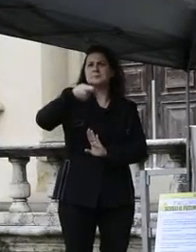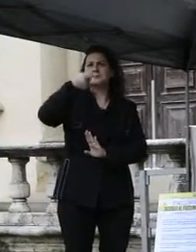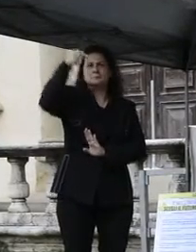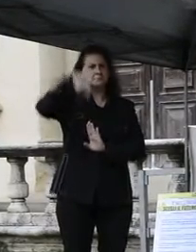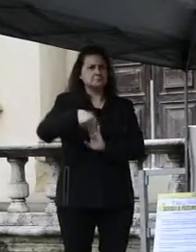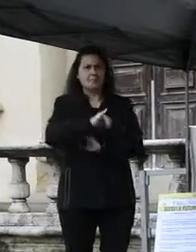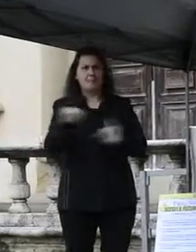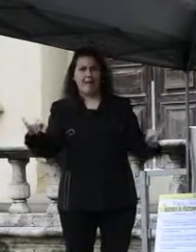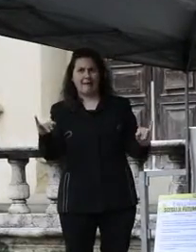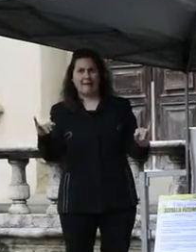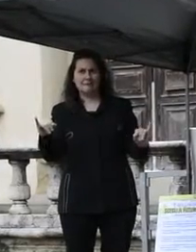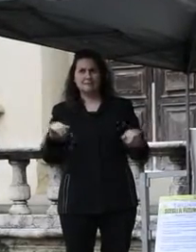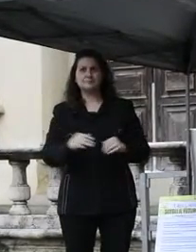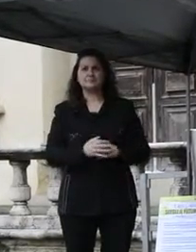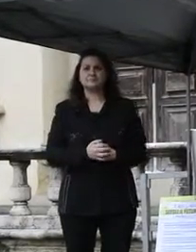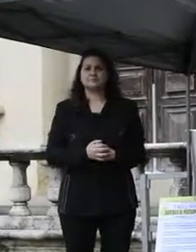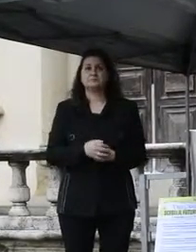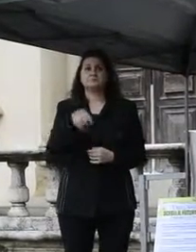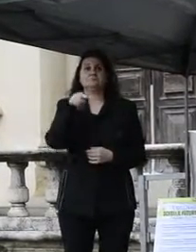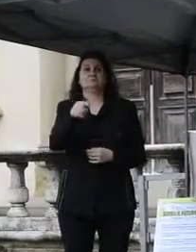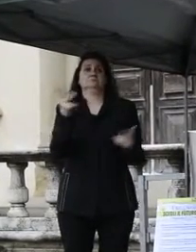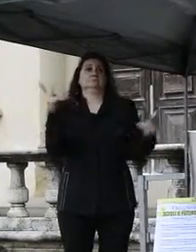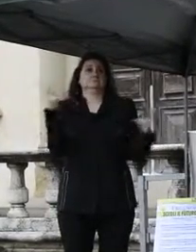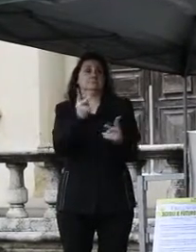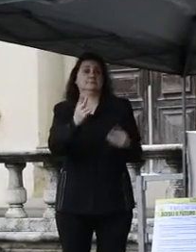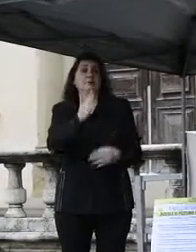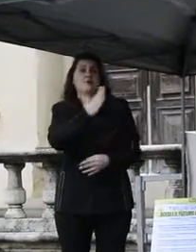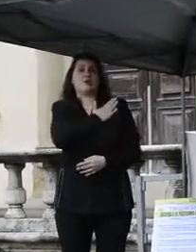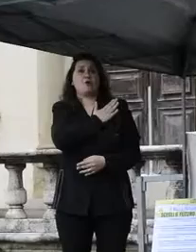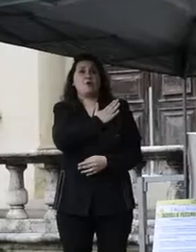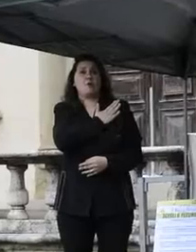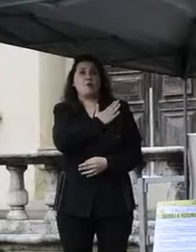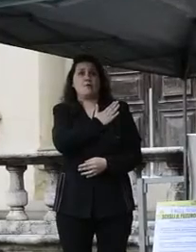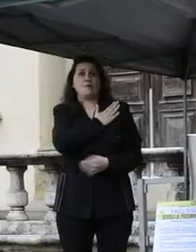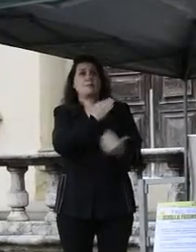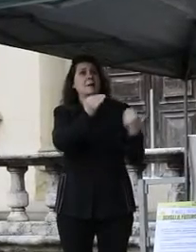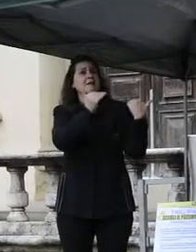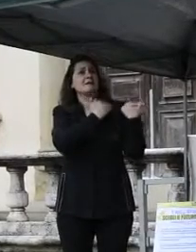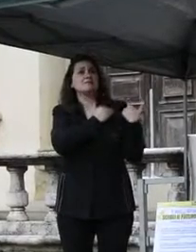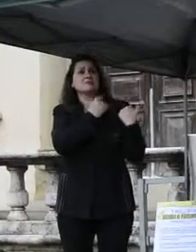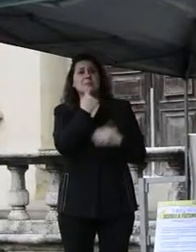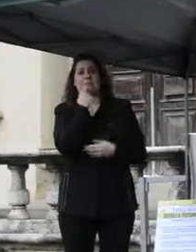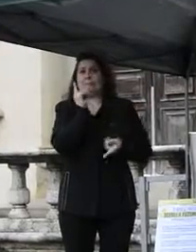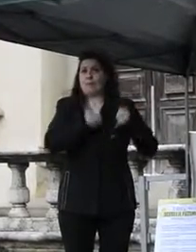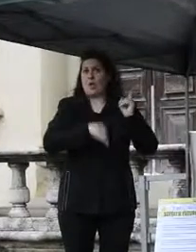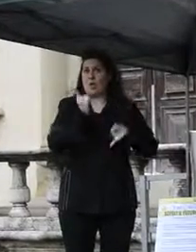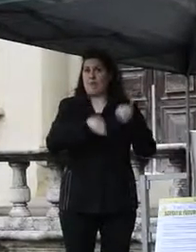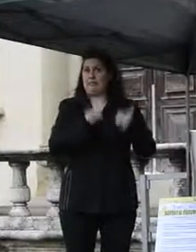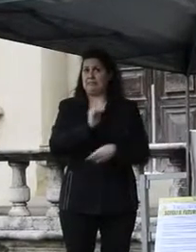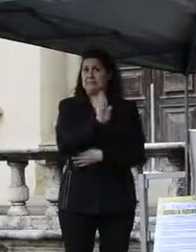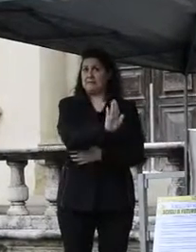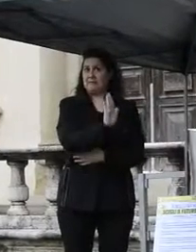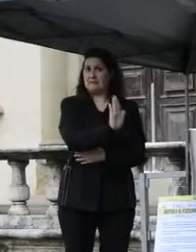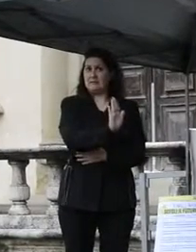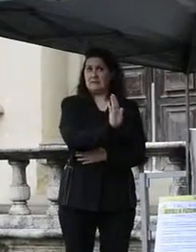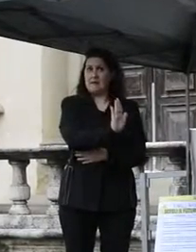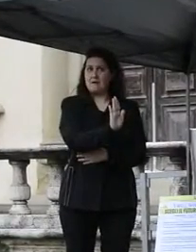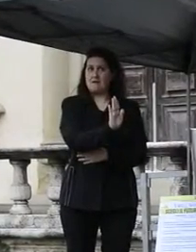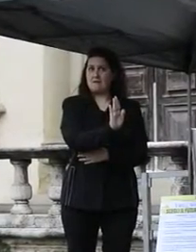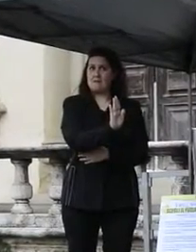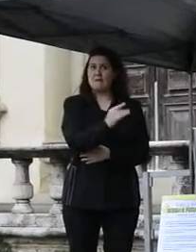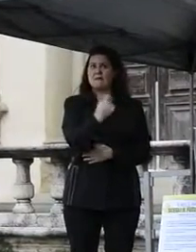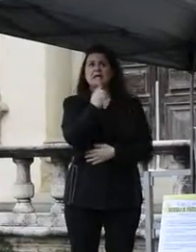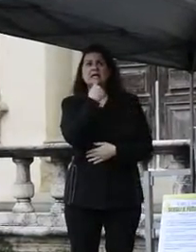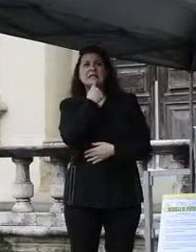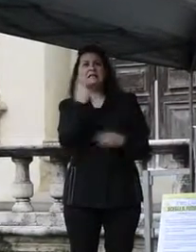mai. Questa è la colpa, ovviamente è una responsabilità della politica, di coloro che